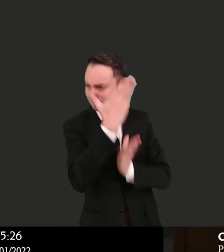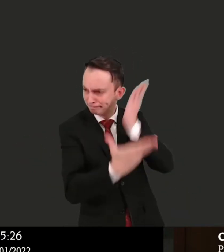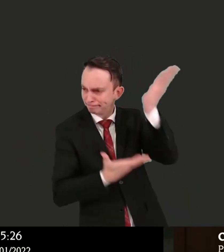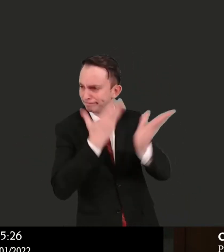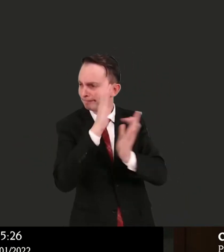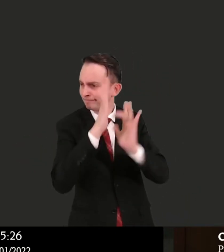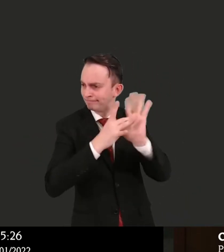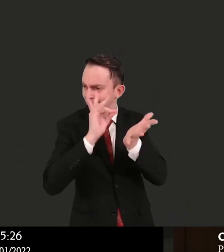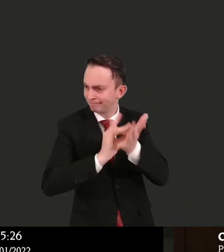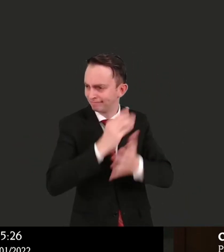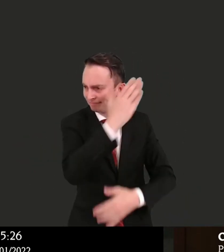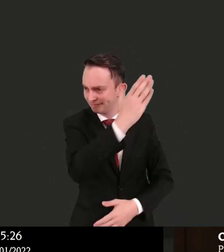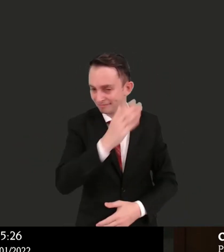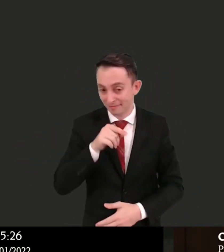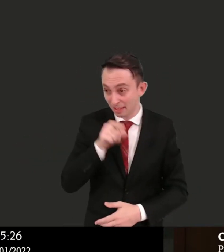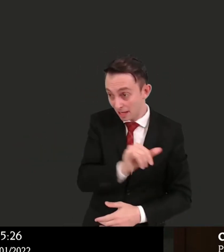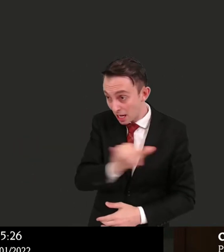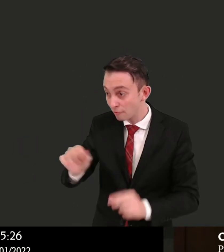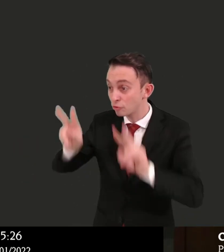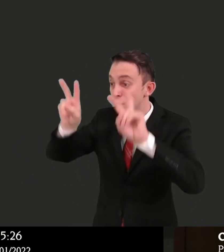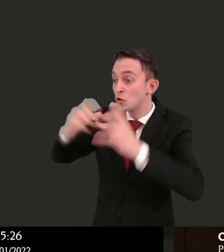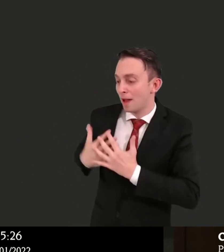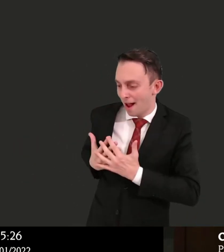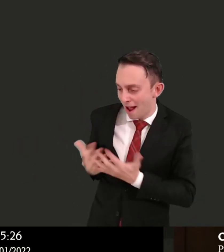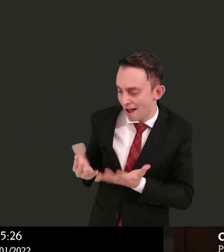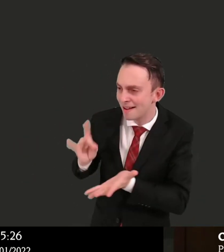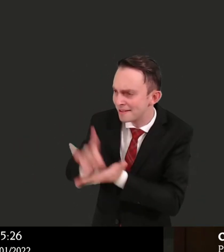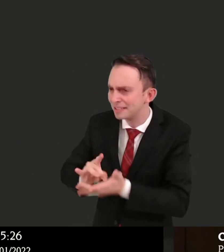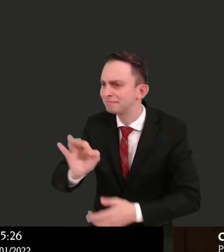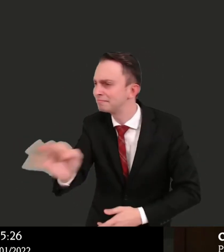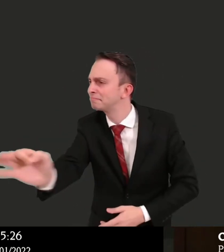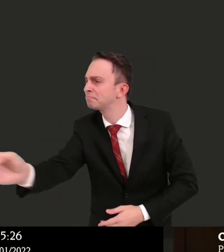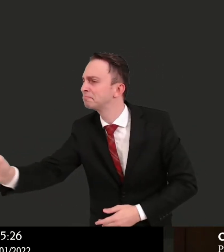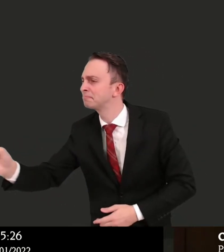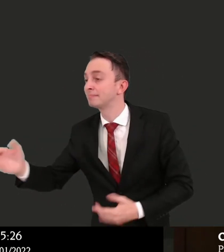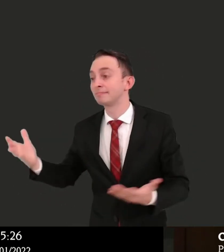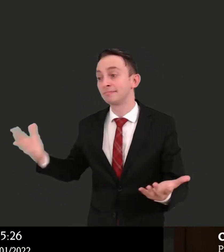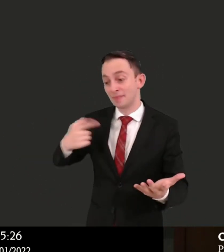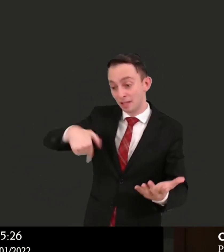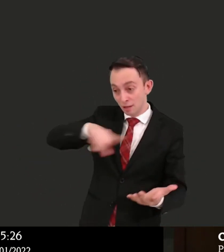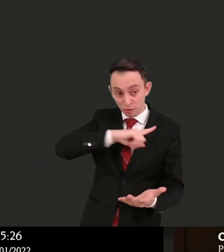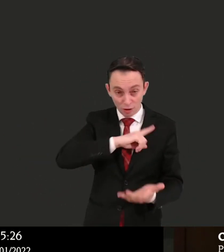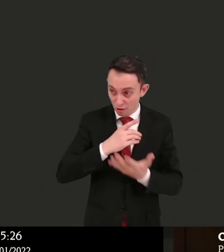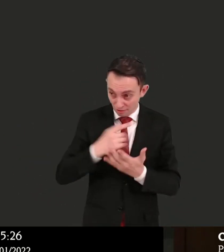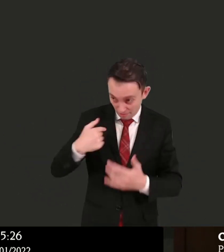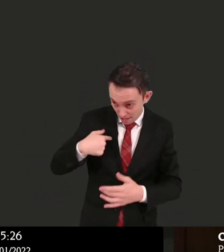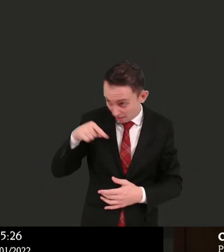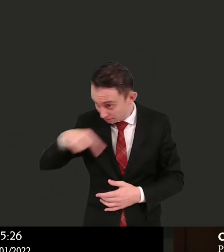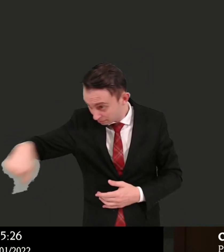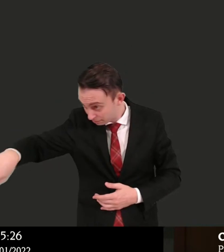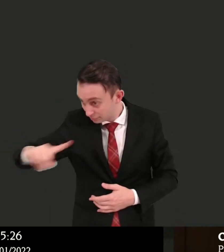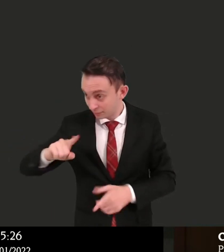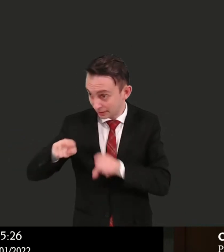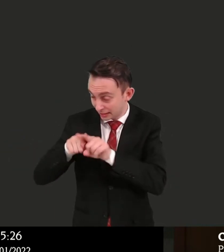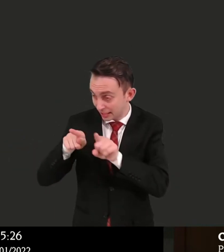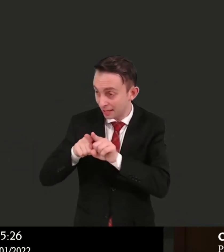declarou também a vossa caridade no Espírito. Por essa razão, nós também, desde o dia em que